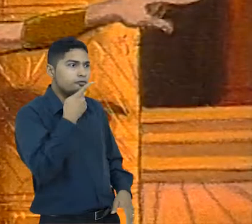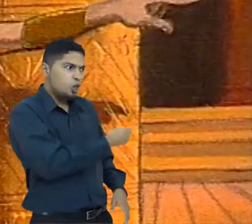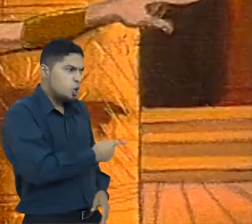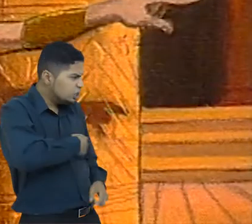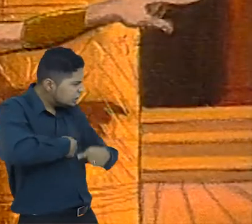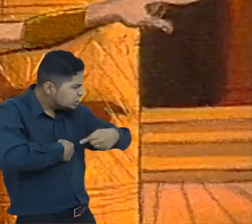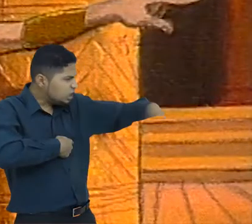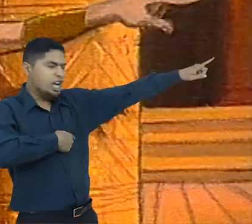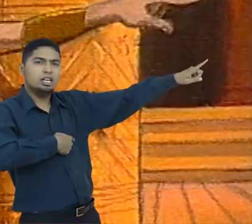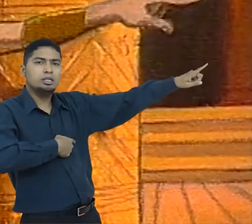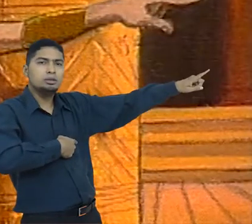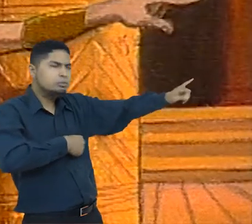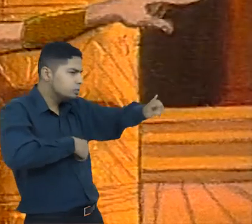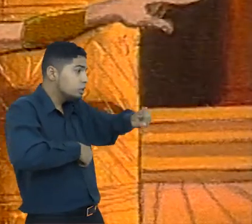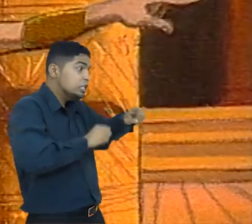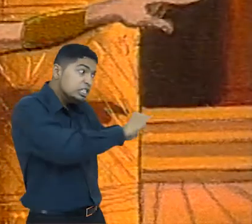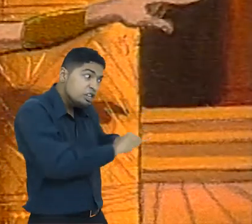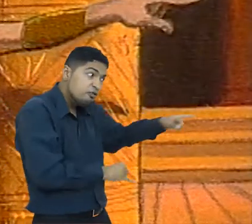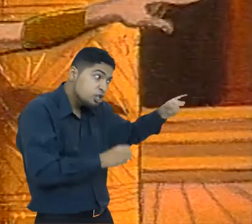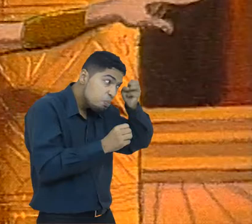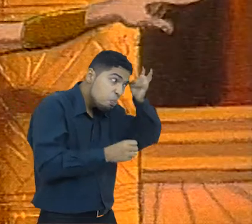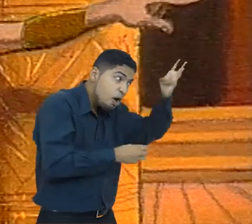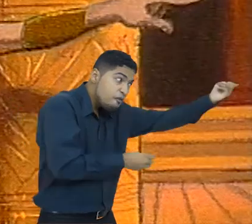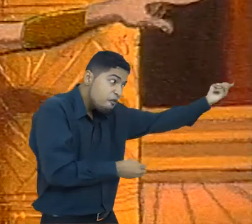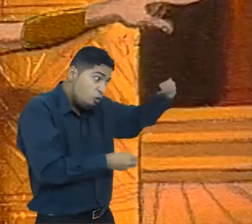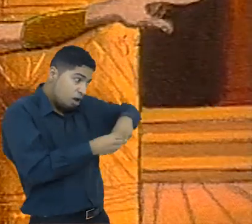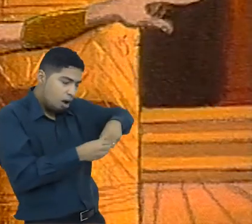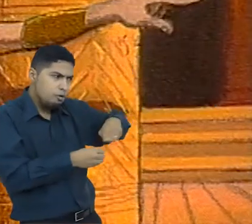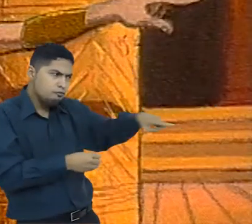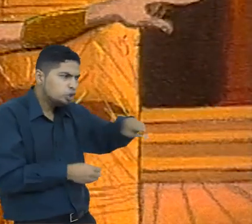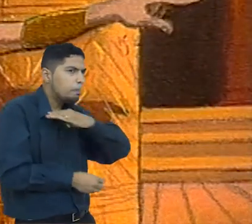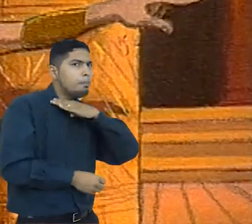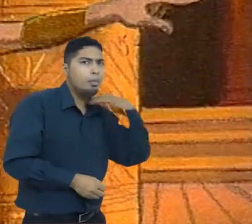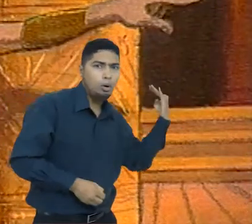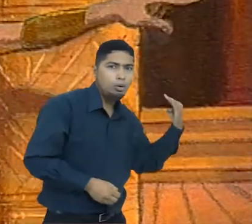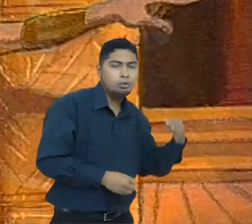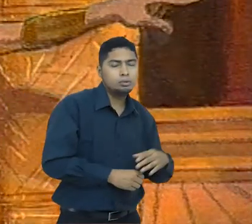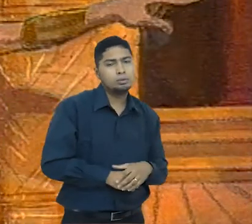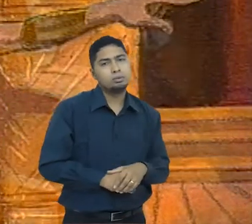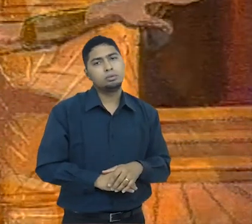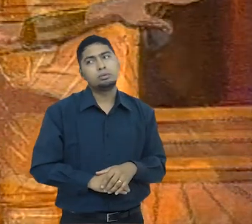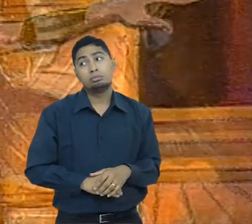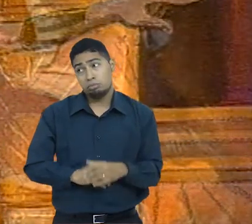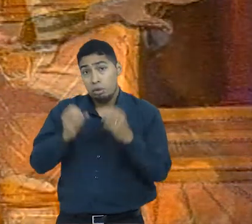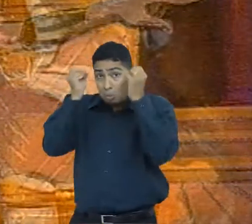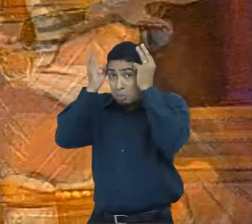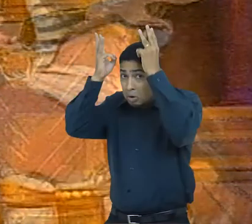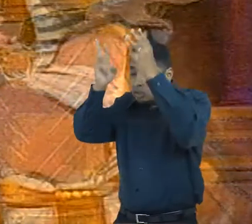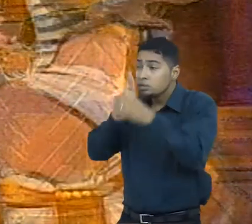até ameaçou Moisés: saia da minha frente. No dia em que você aparecer por aqui de novo, vai morrer.